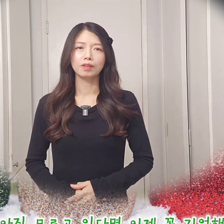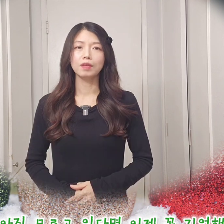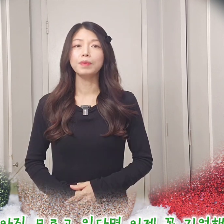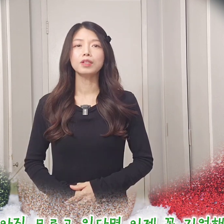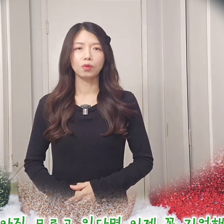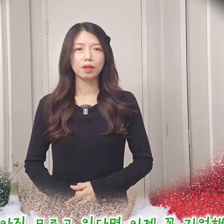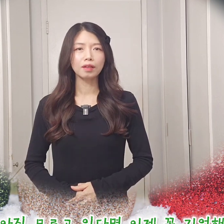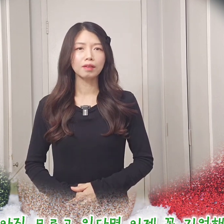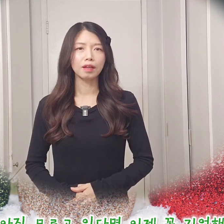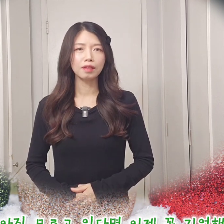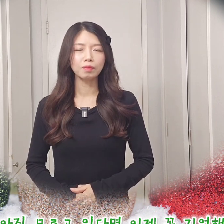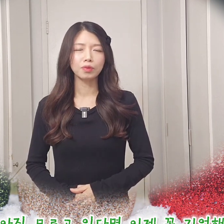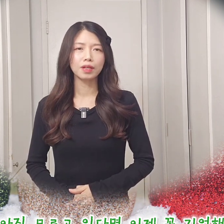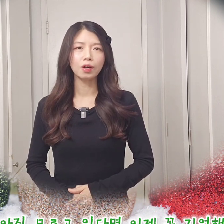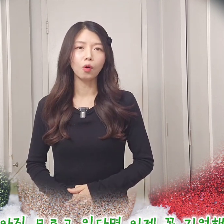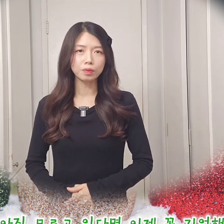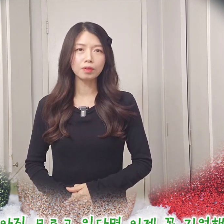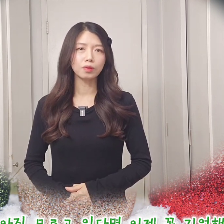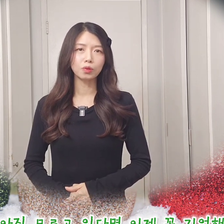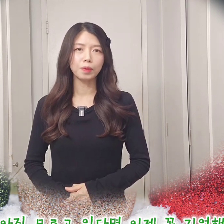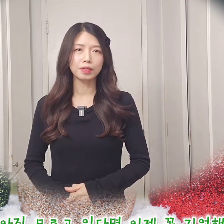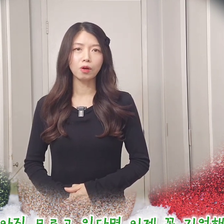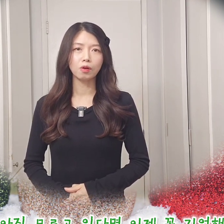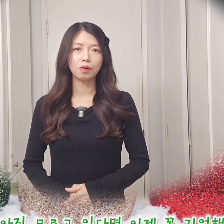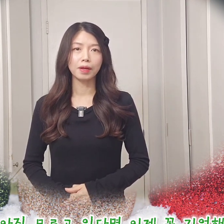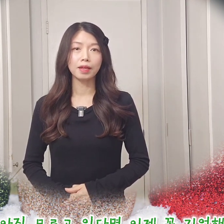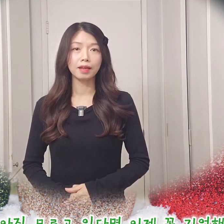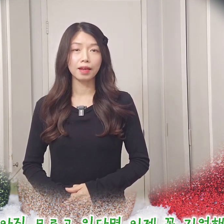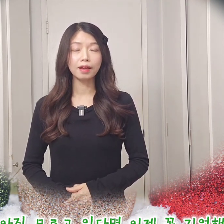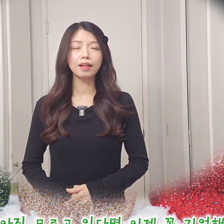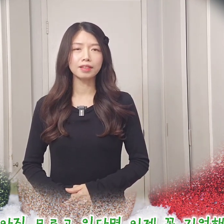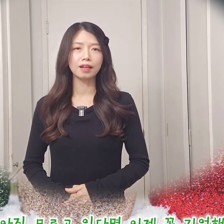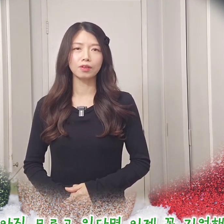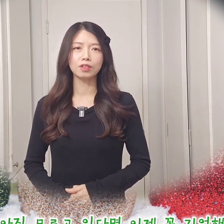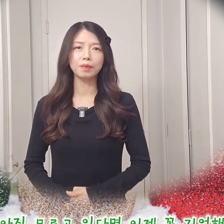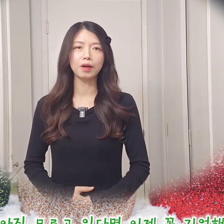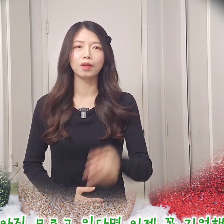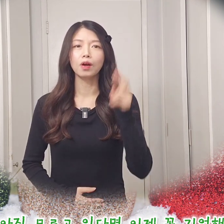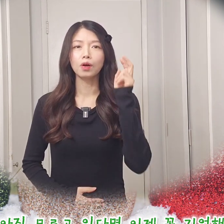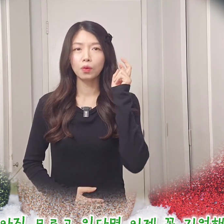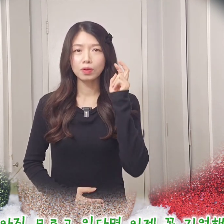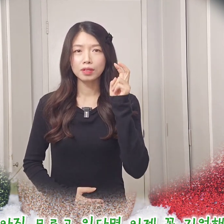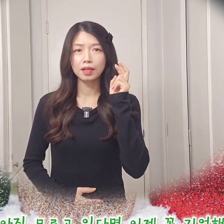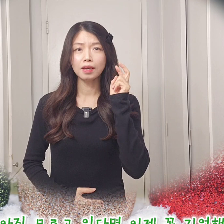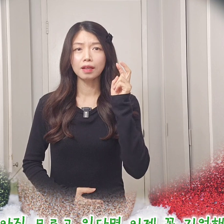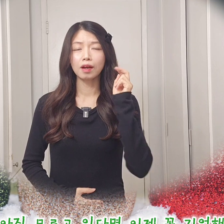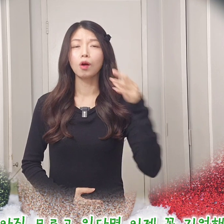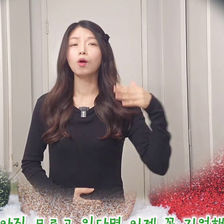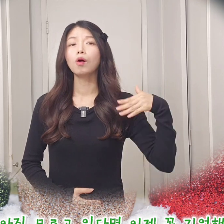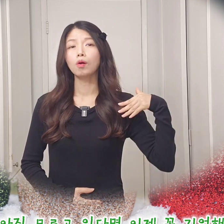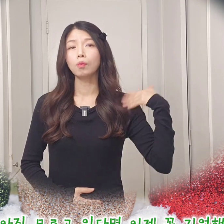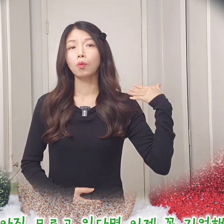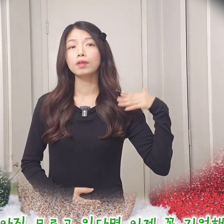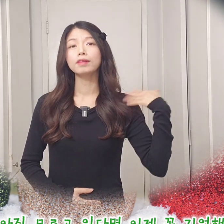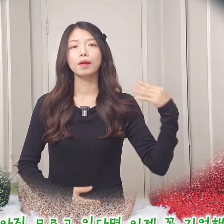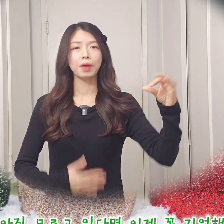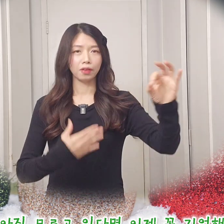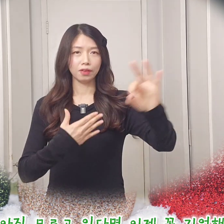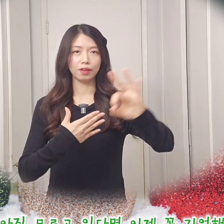의미를 전달하는 데는 문제가 없을 것으로 봐서 만약에 헷갈리시다 그러시면 혹시 모른다면